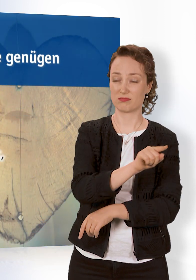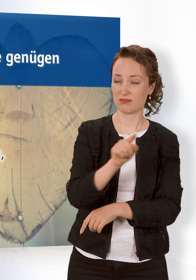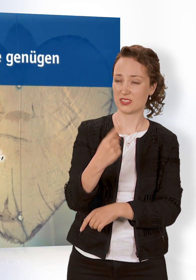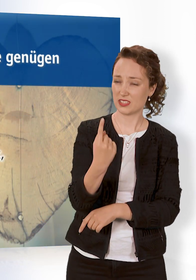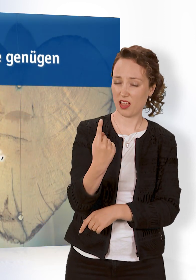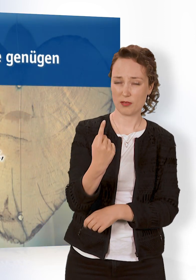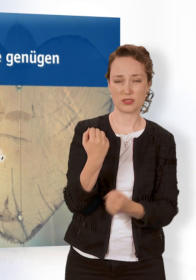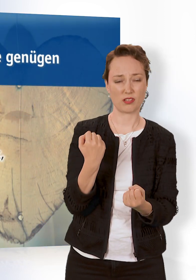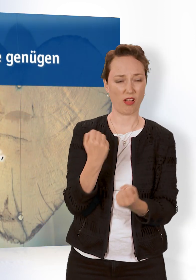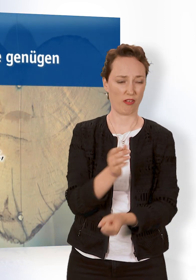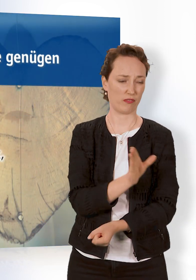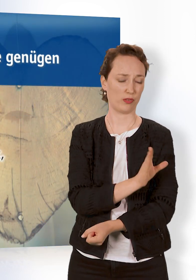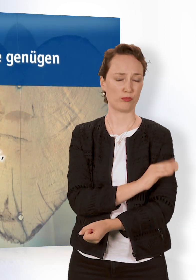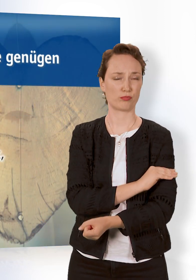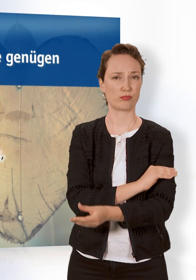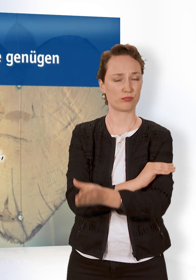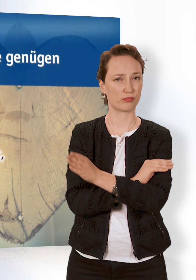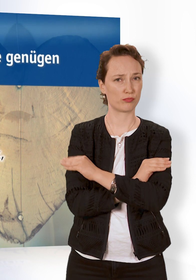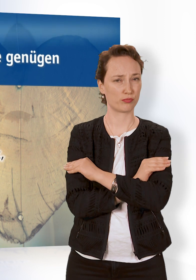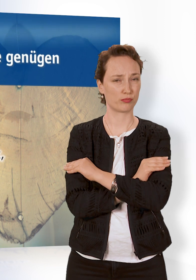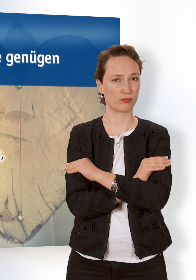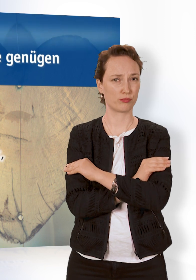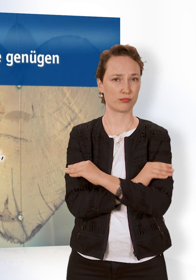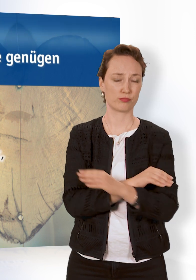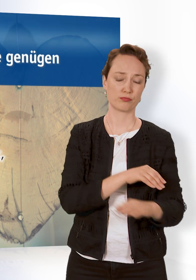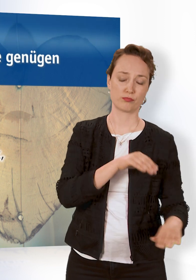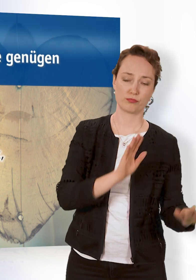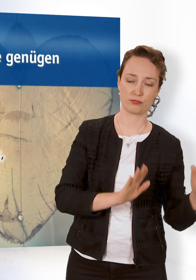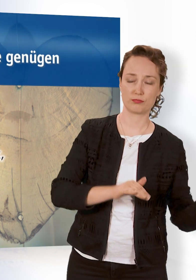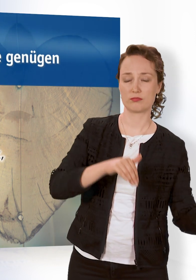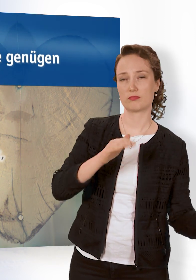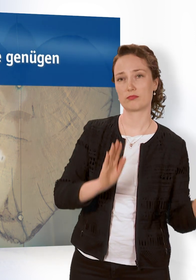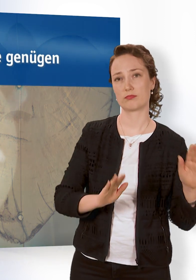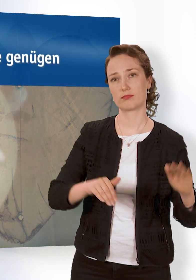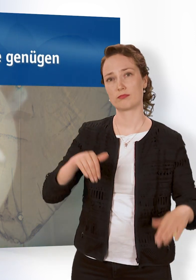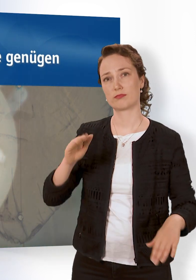denen, die am Ende ihrer Kräfte sind.